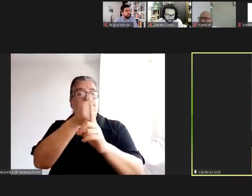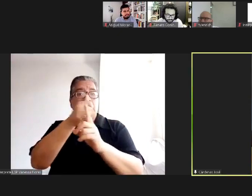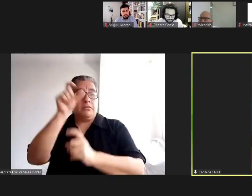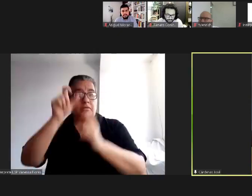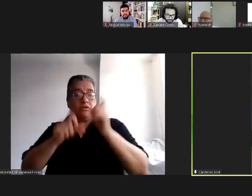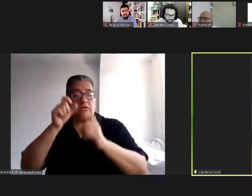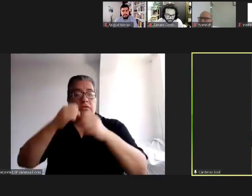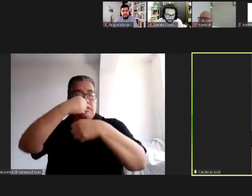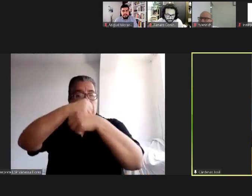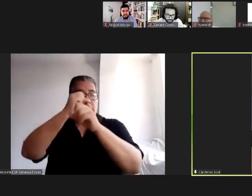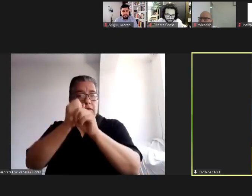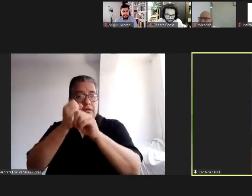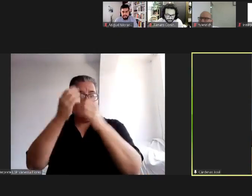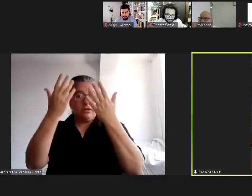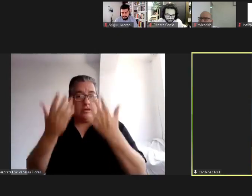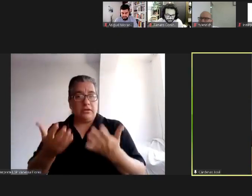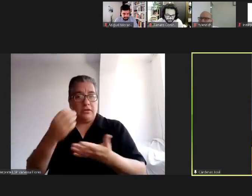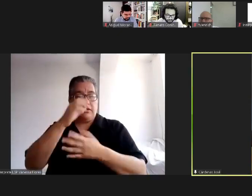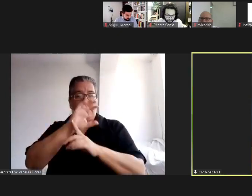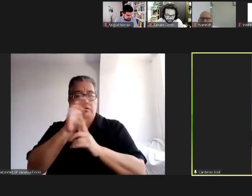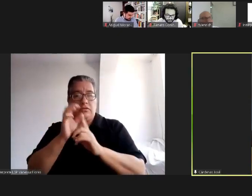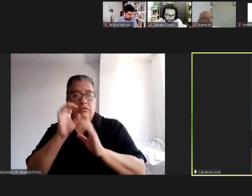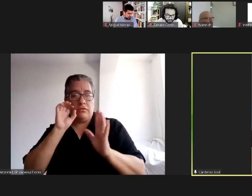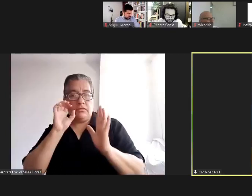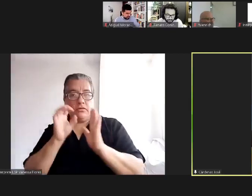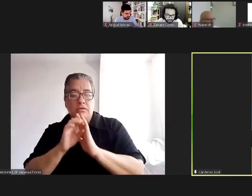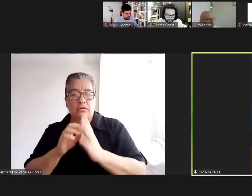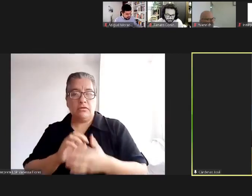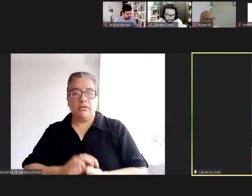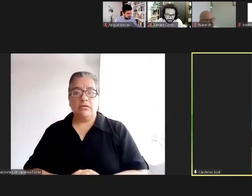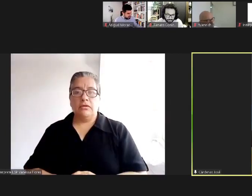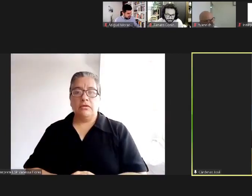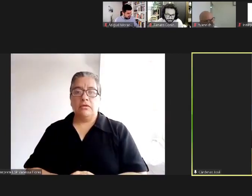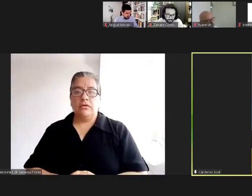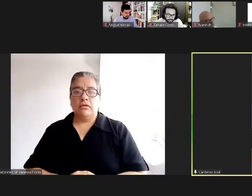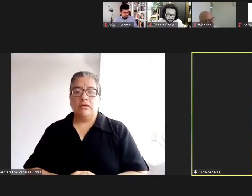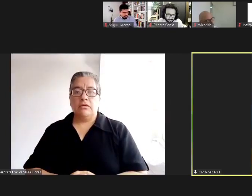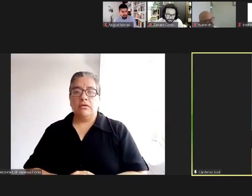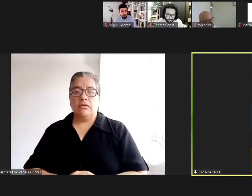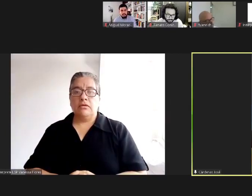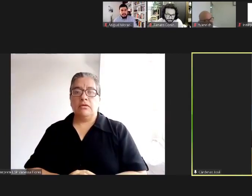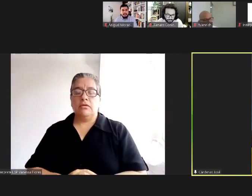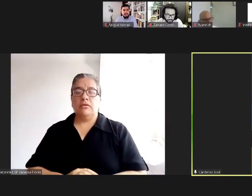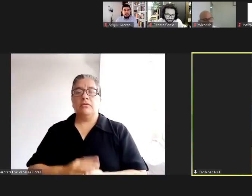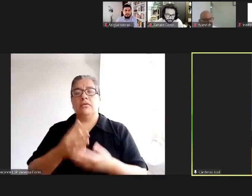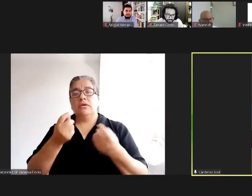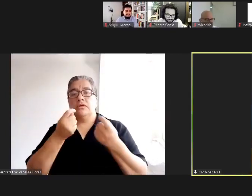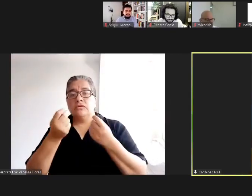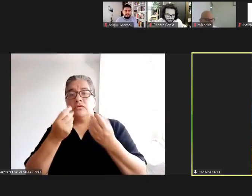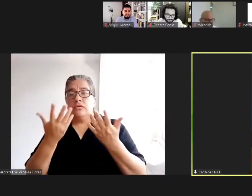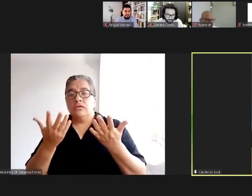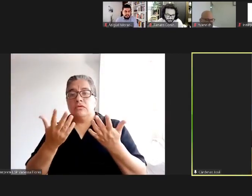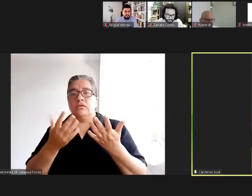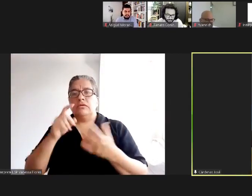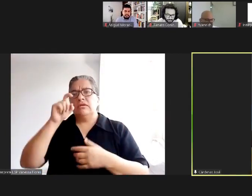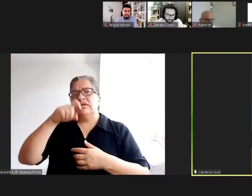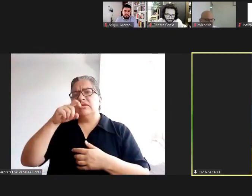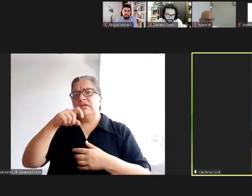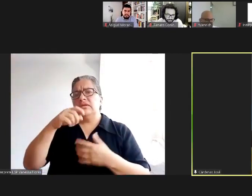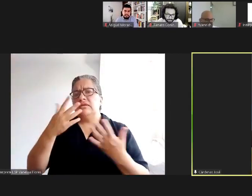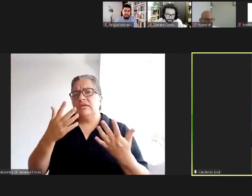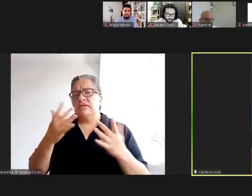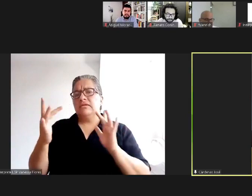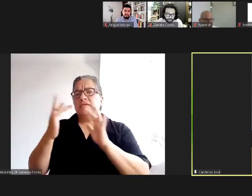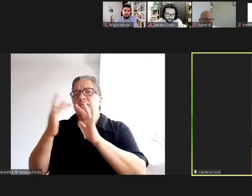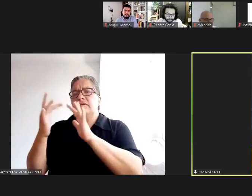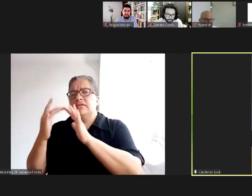obras. En este caso, por ejemplo, para el caso del Festival Accesine, hemos tenido que negociar con los directores